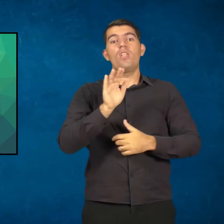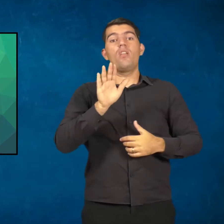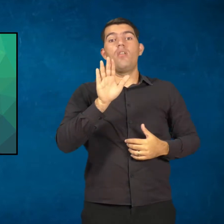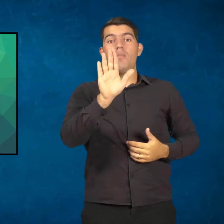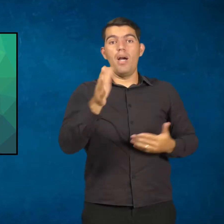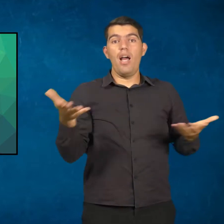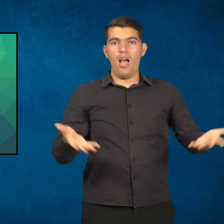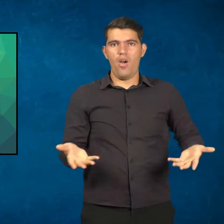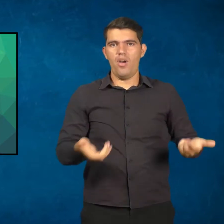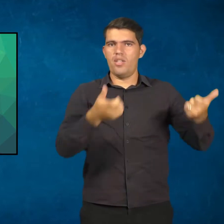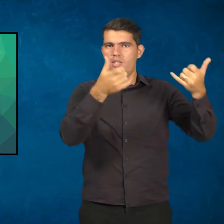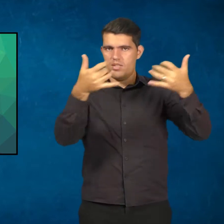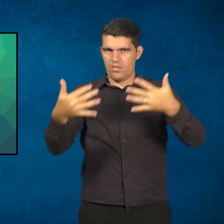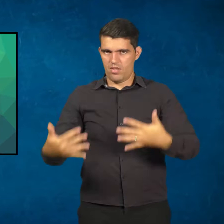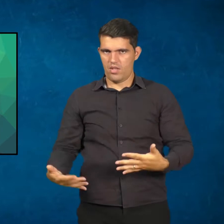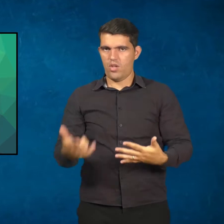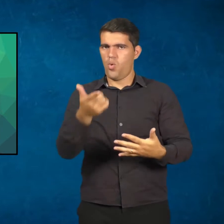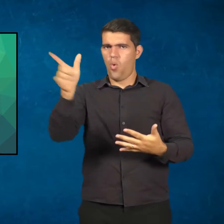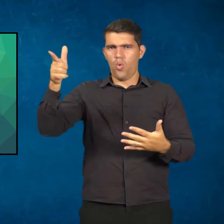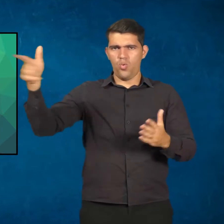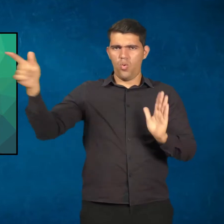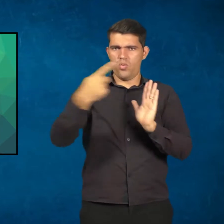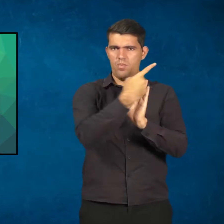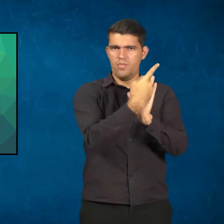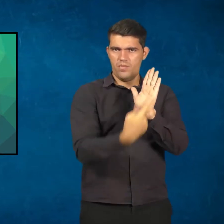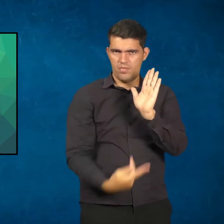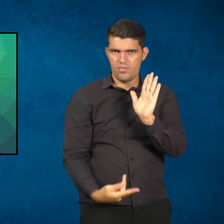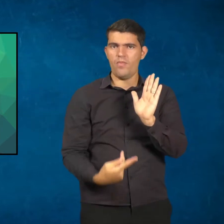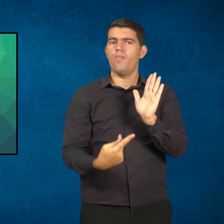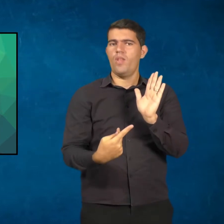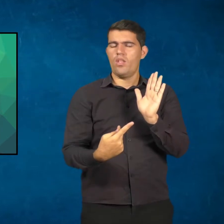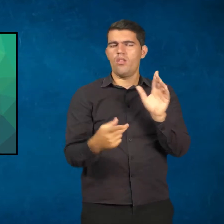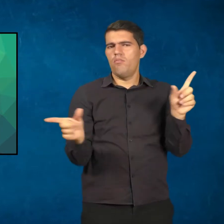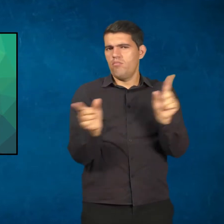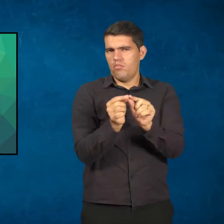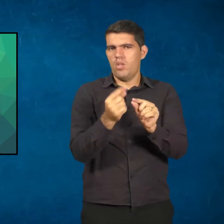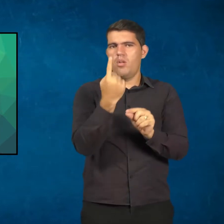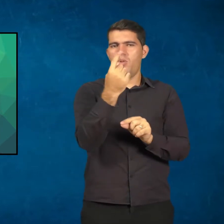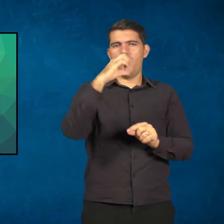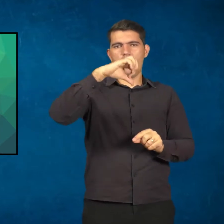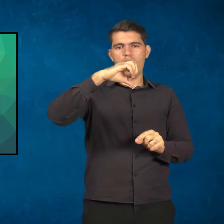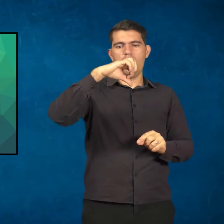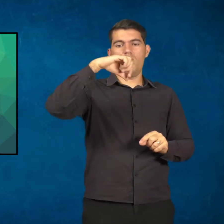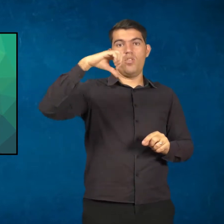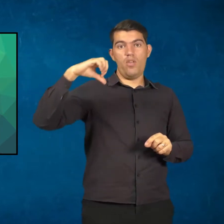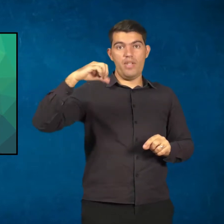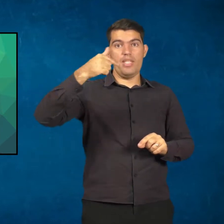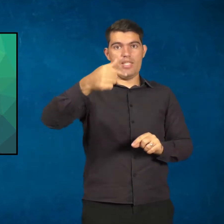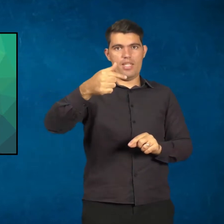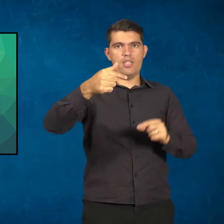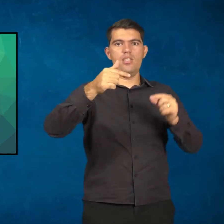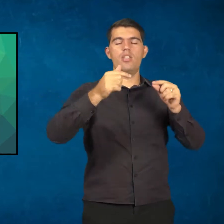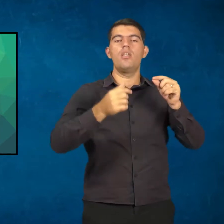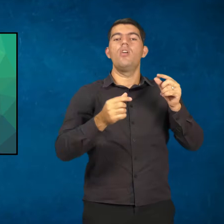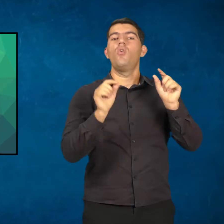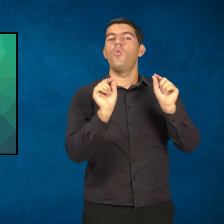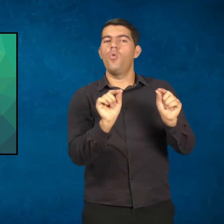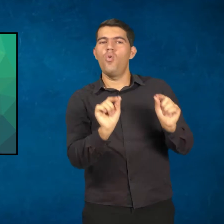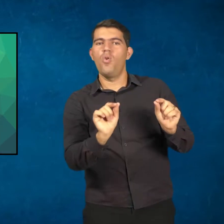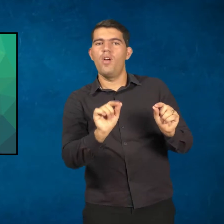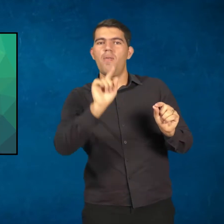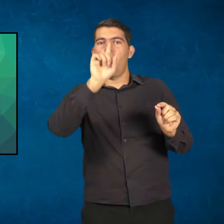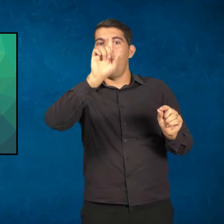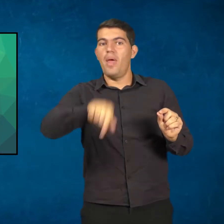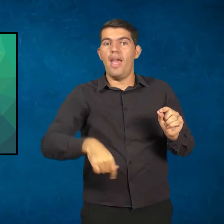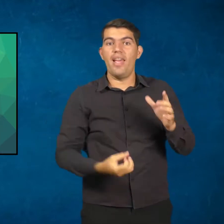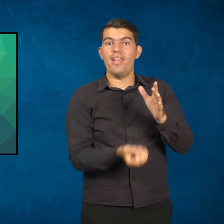Tratando um pouco de alguns programas, brevemente, em 1997, nós tivemos o